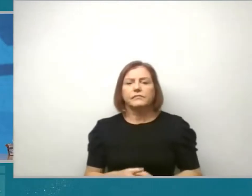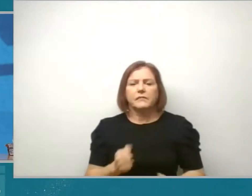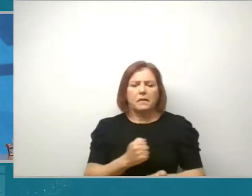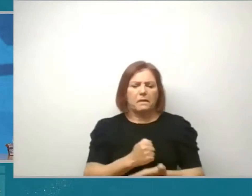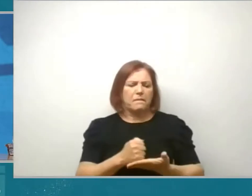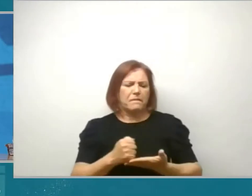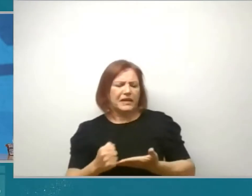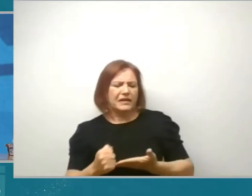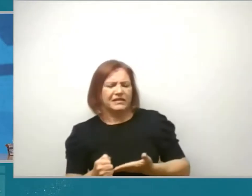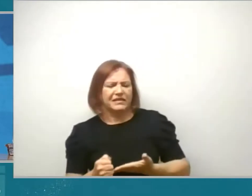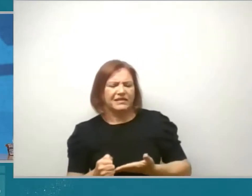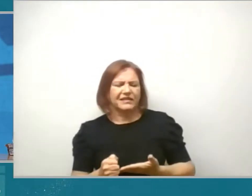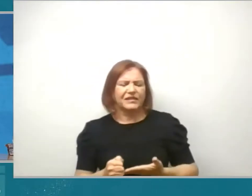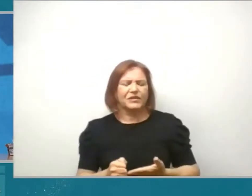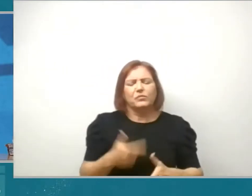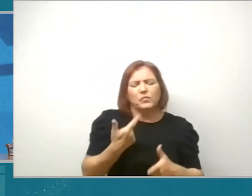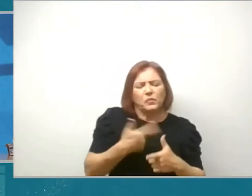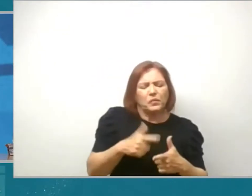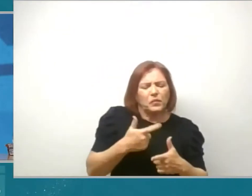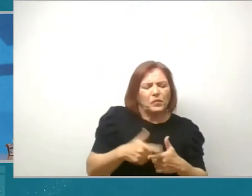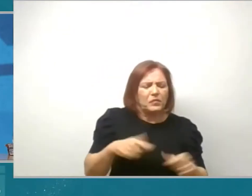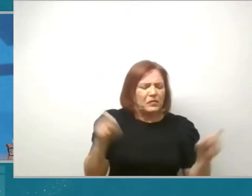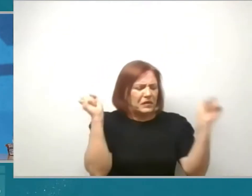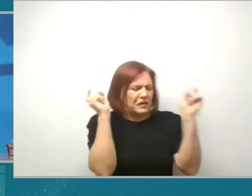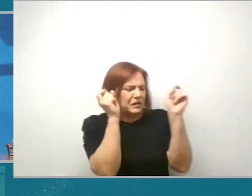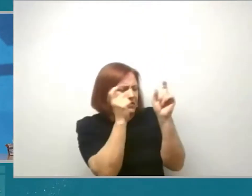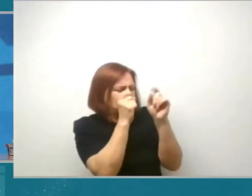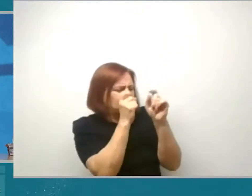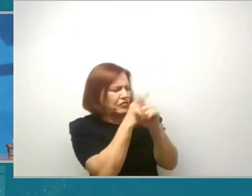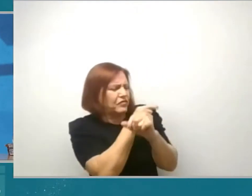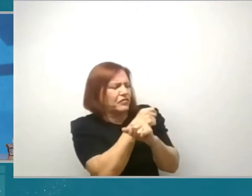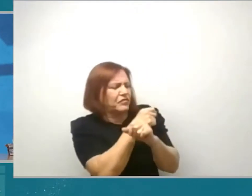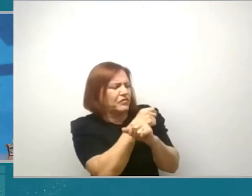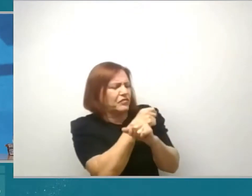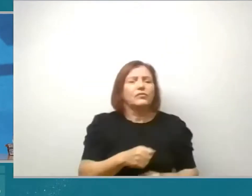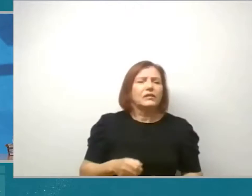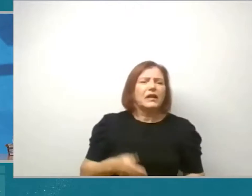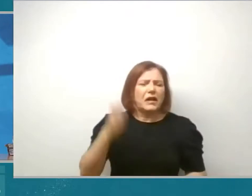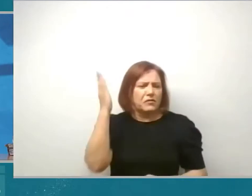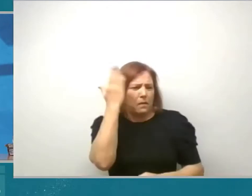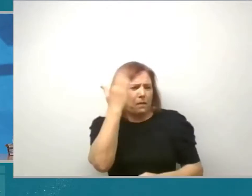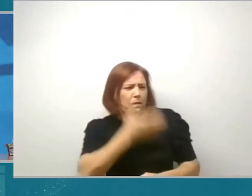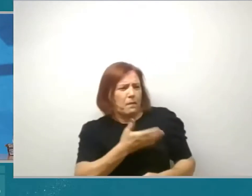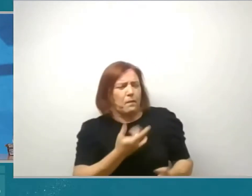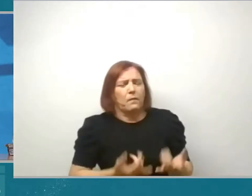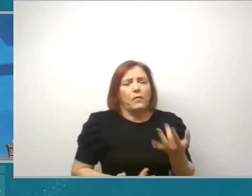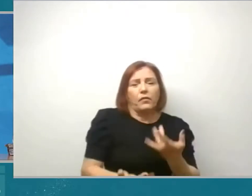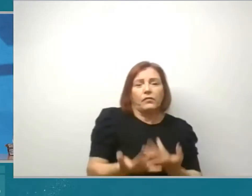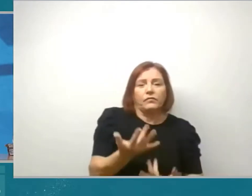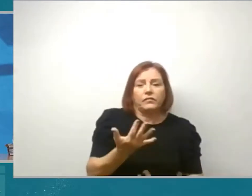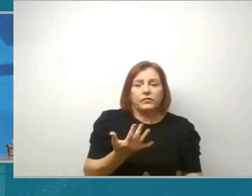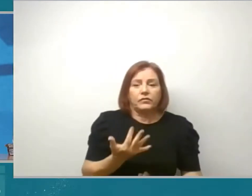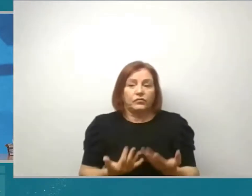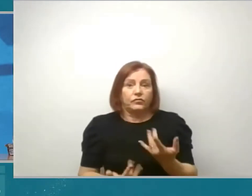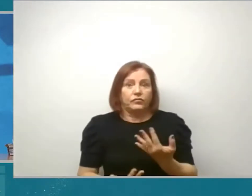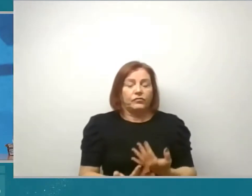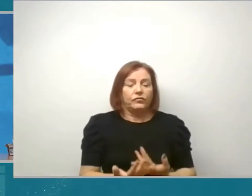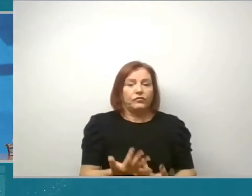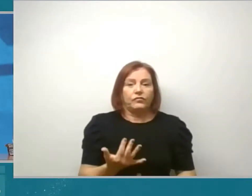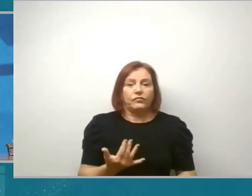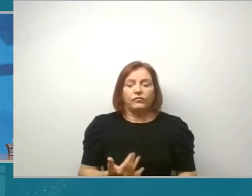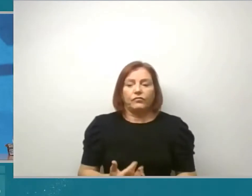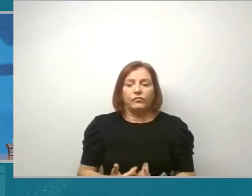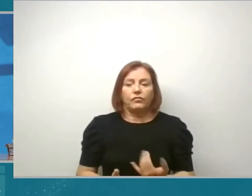aqui queima, né? E isso vai fazer com que, quanto mais somos provados pelo